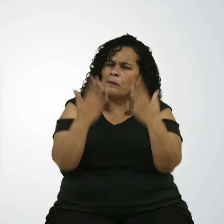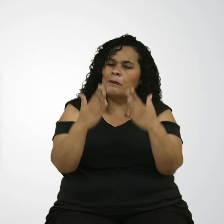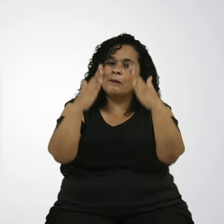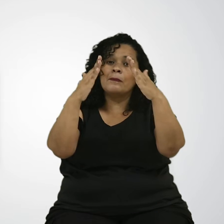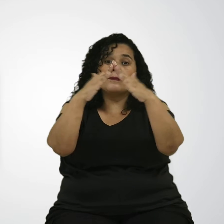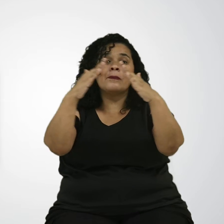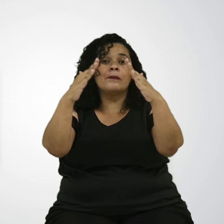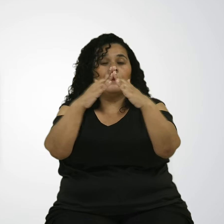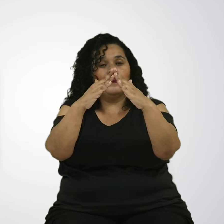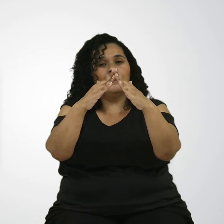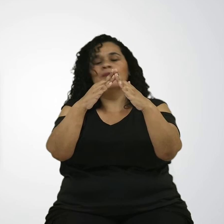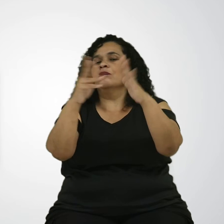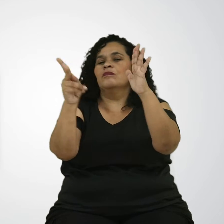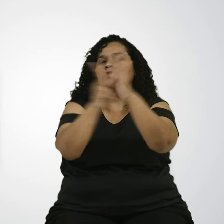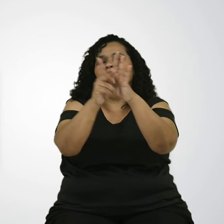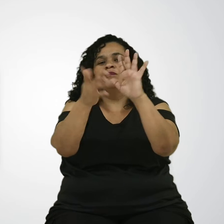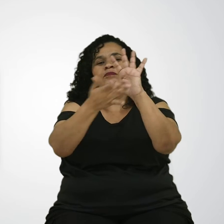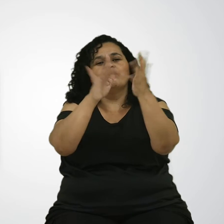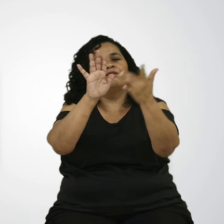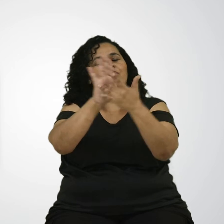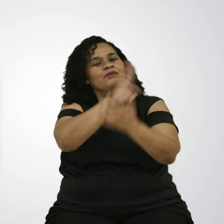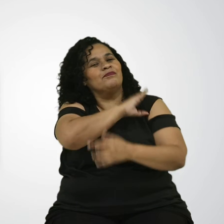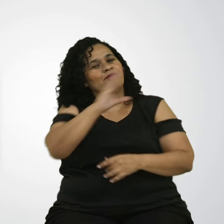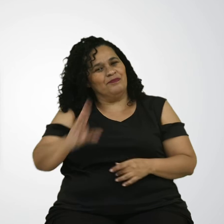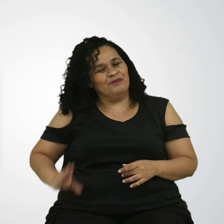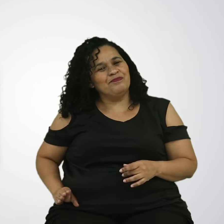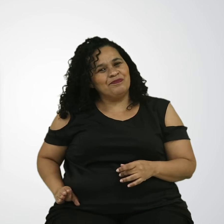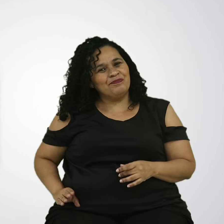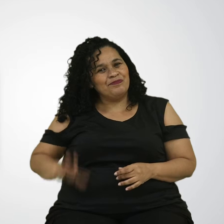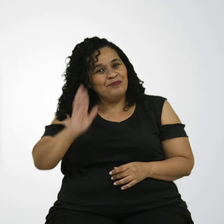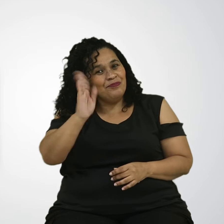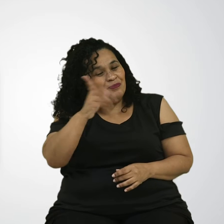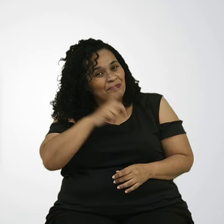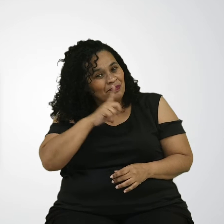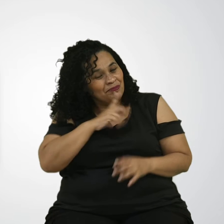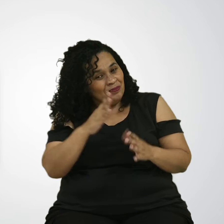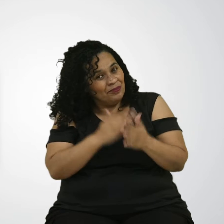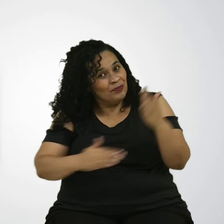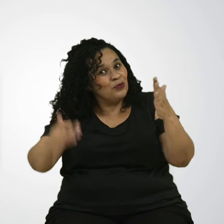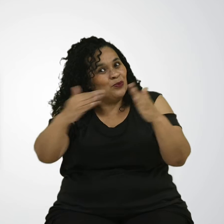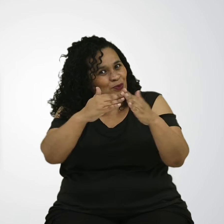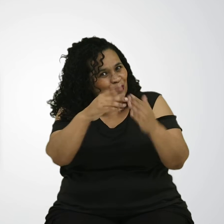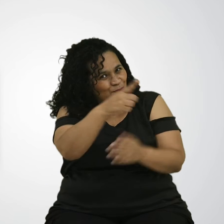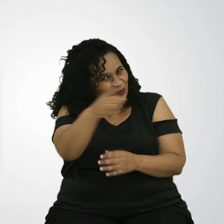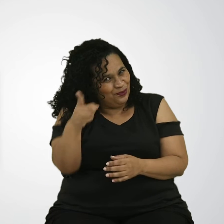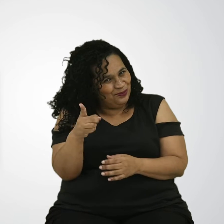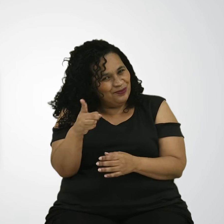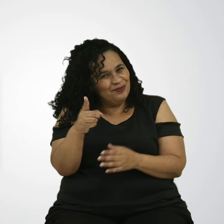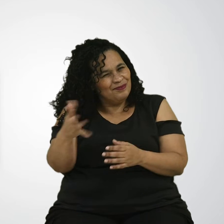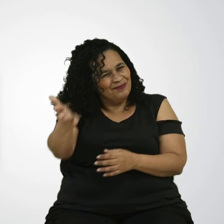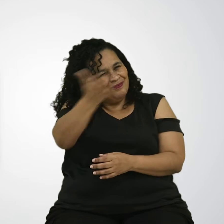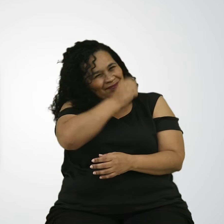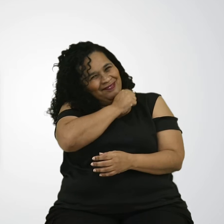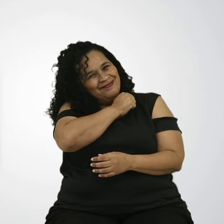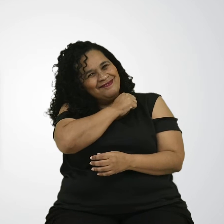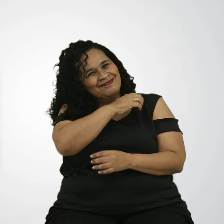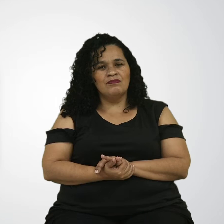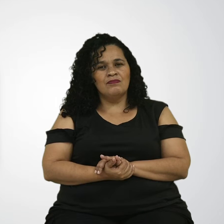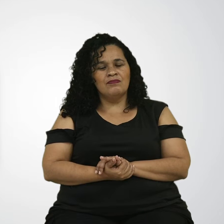Cristo está presente. Com a Bíblia na mão, lição bíblica, caneta, lápis, vamos estudar a palavra de